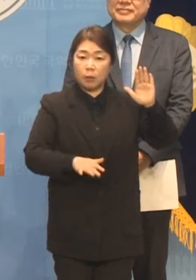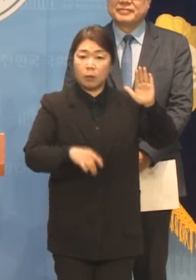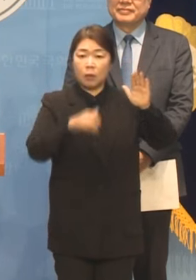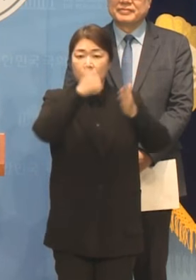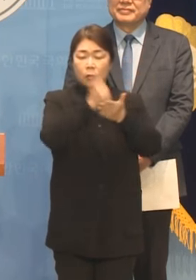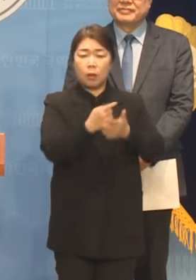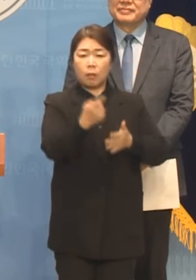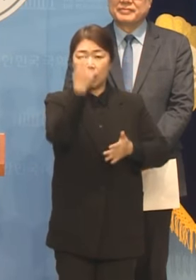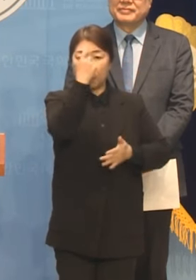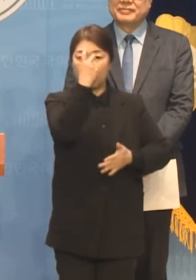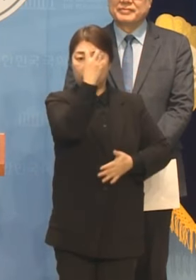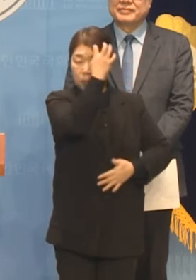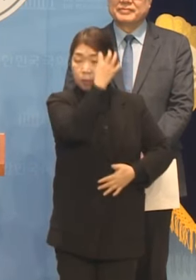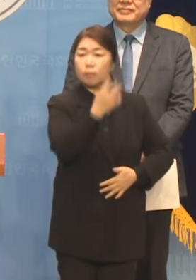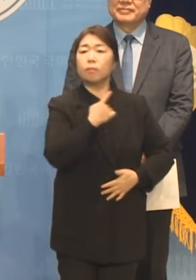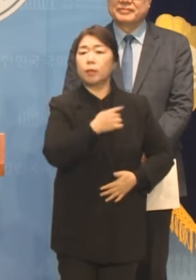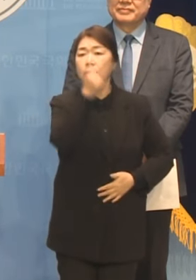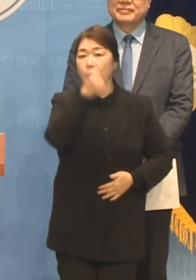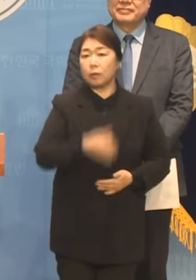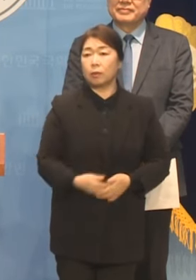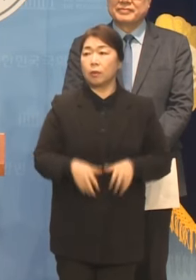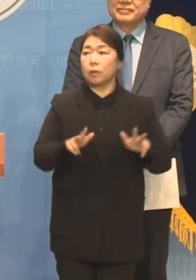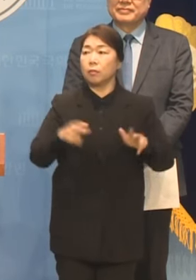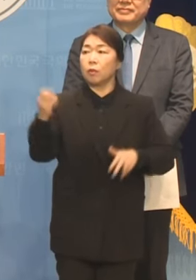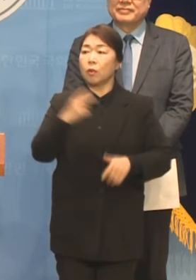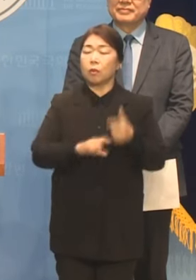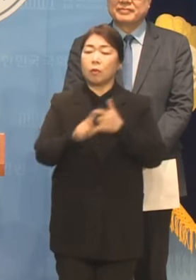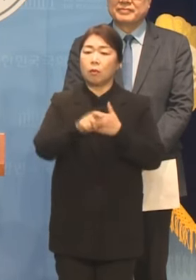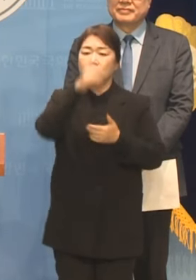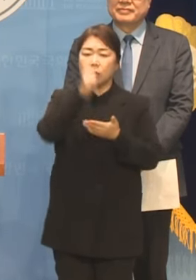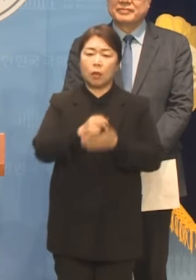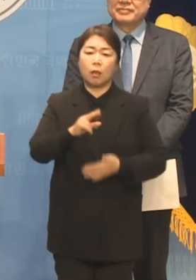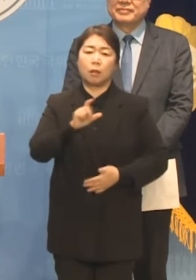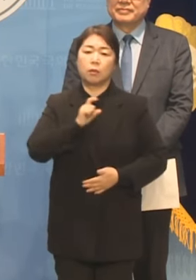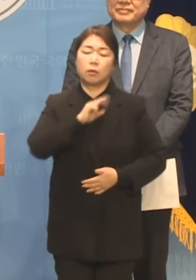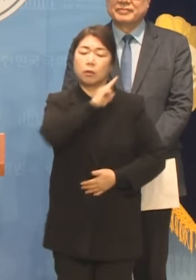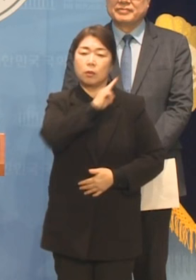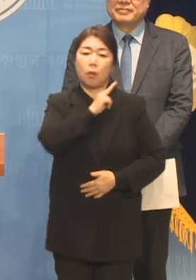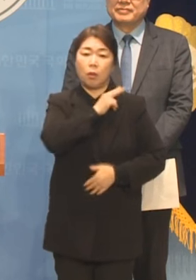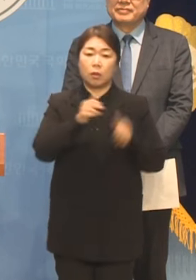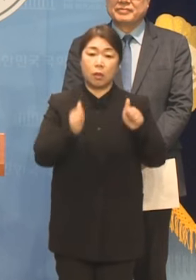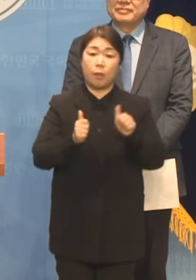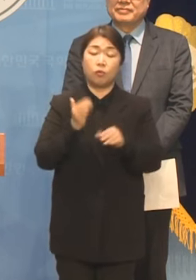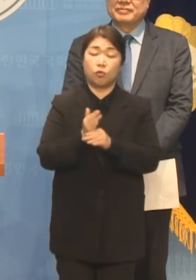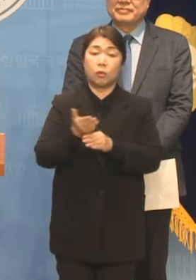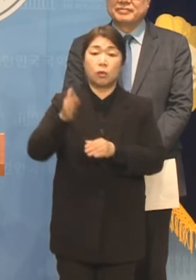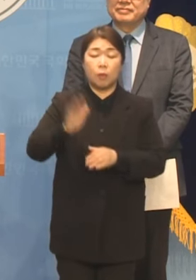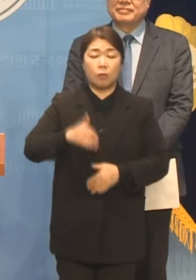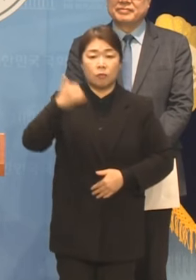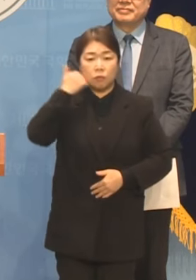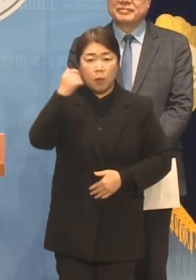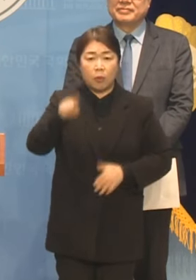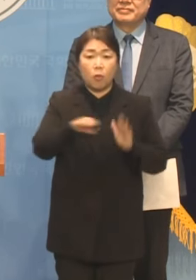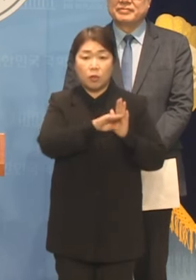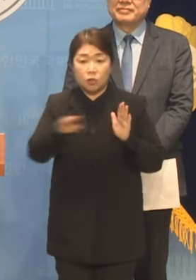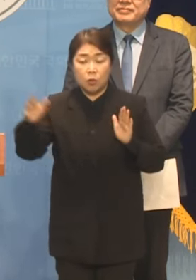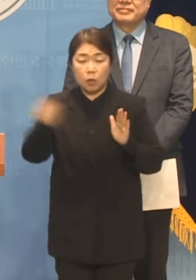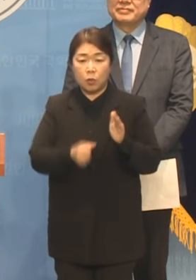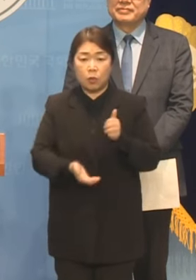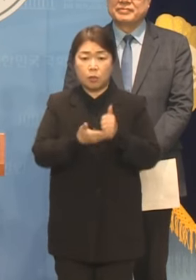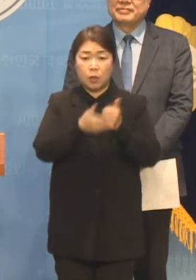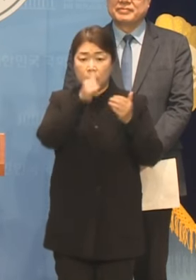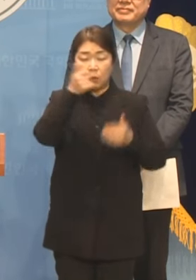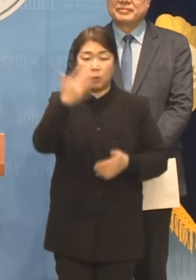있고 지금도 숱한 범죄적 의혹으로 재판을 받고 있습니다 그런데 누가 어떤 기준으로